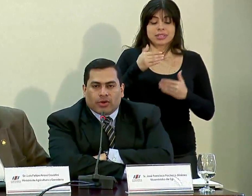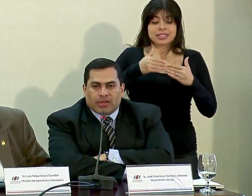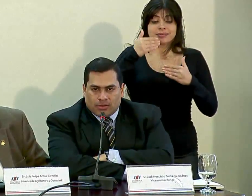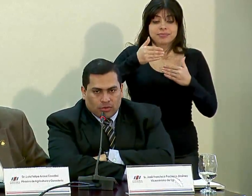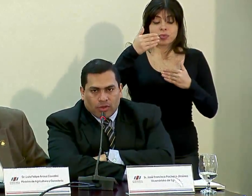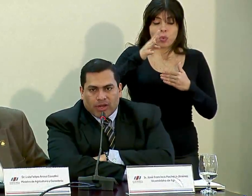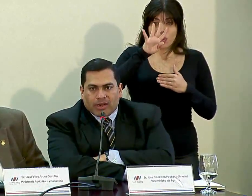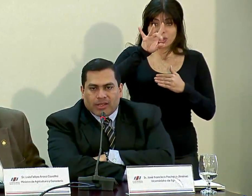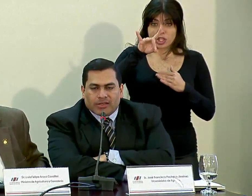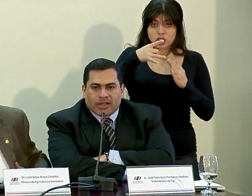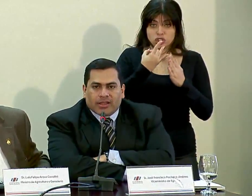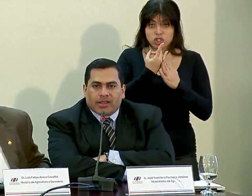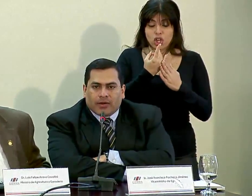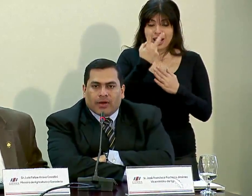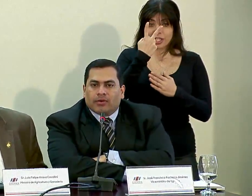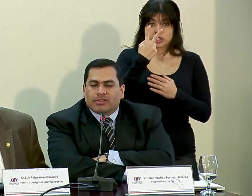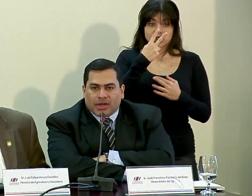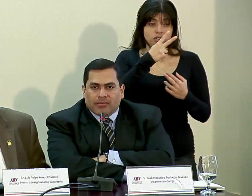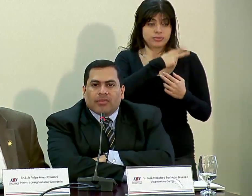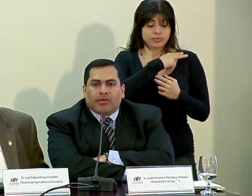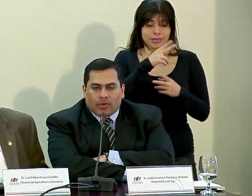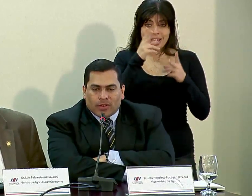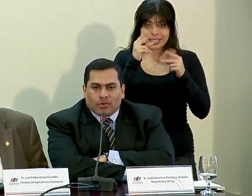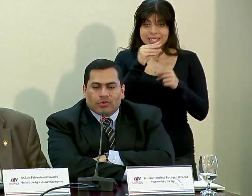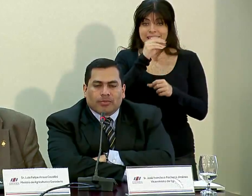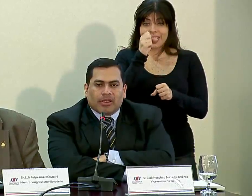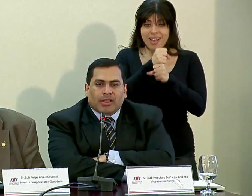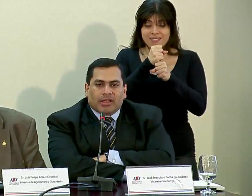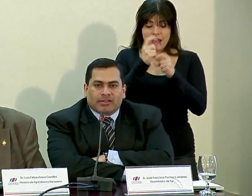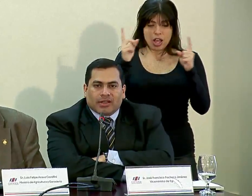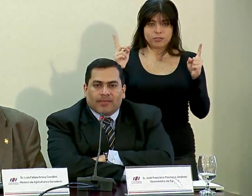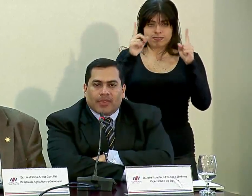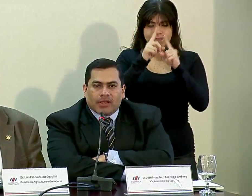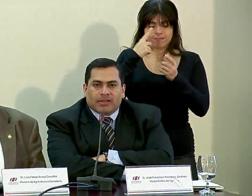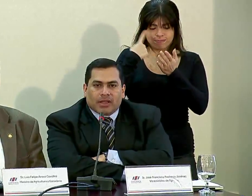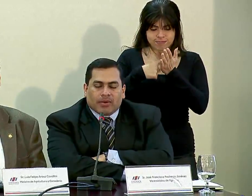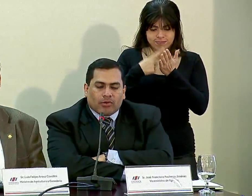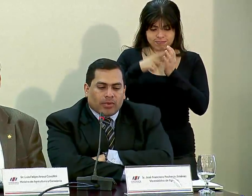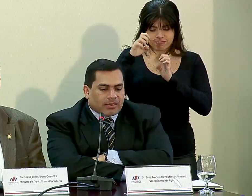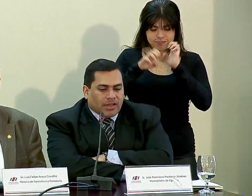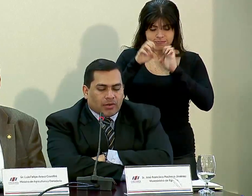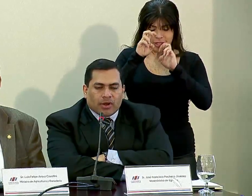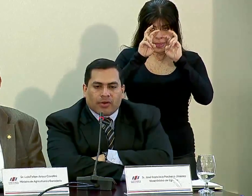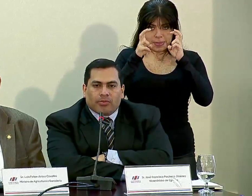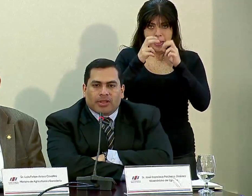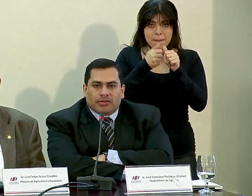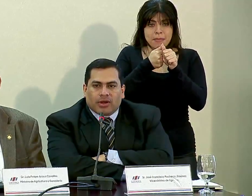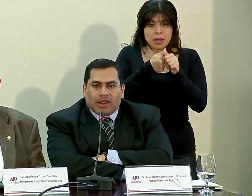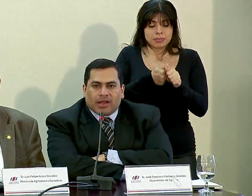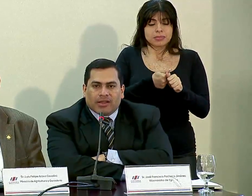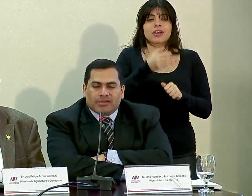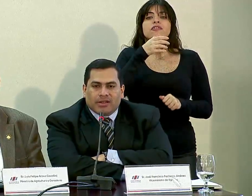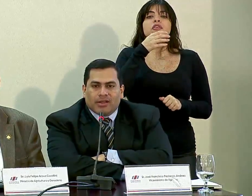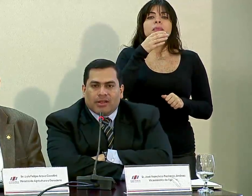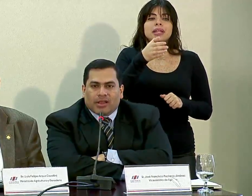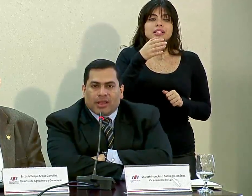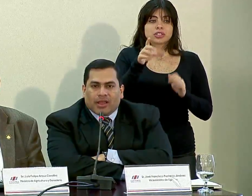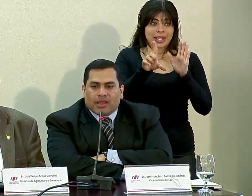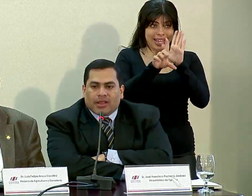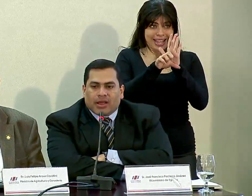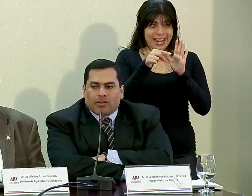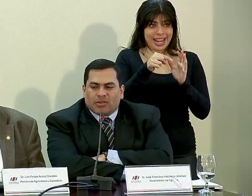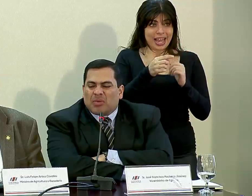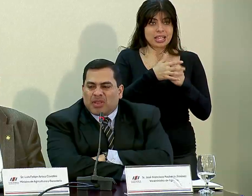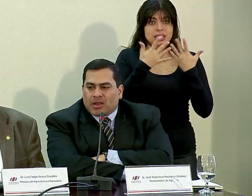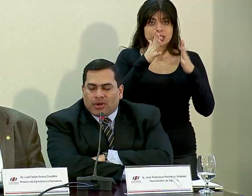48 horas, los dos jerarcas de Hacienda y Trabajo estarán evaluando justamente este tema con base en algunas recomendaciones legales